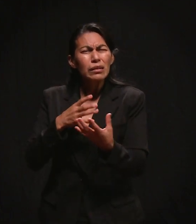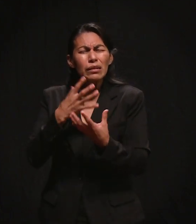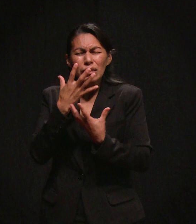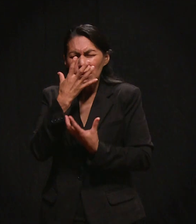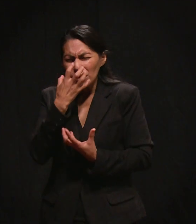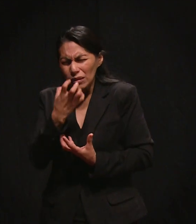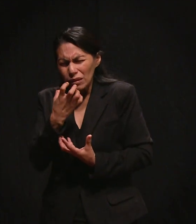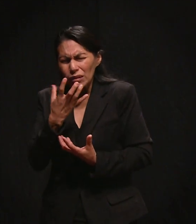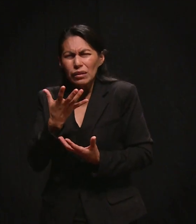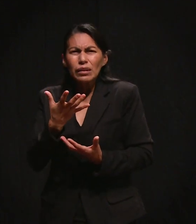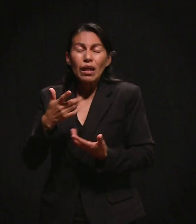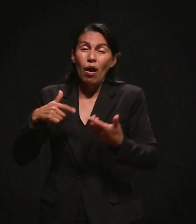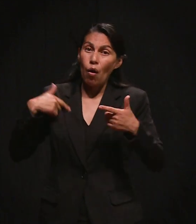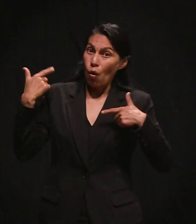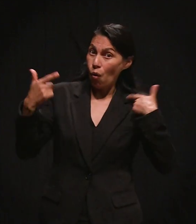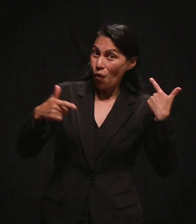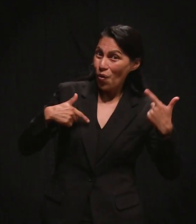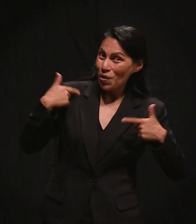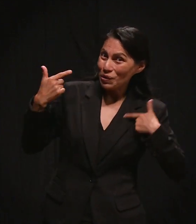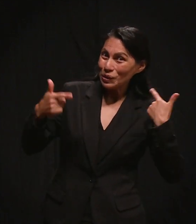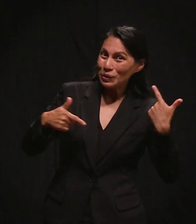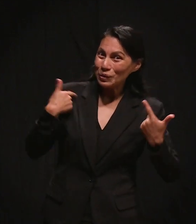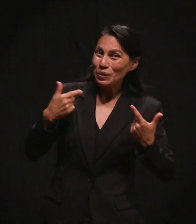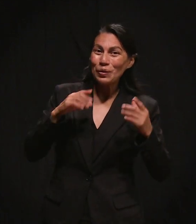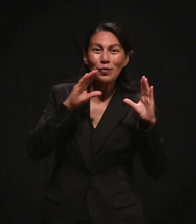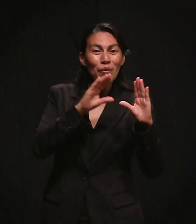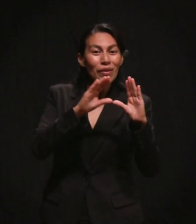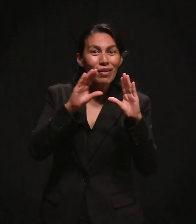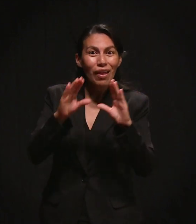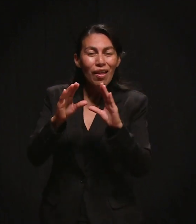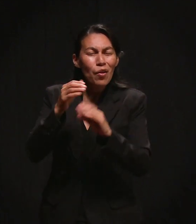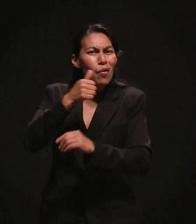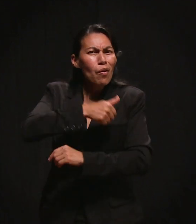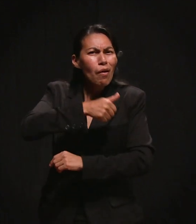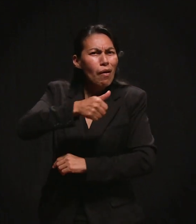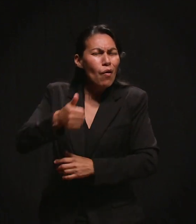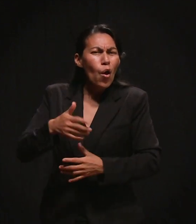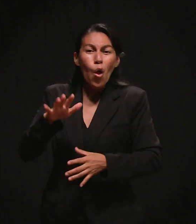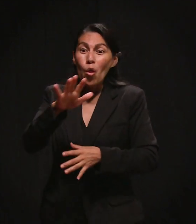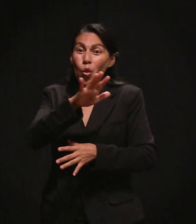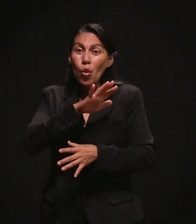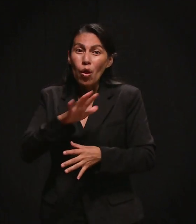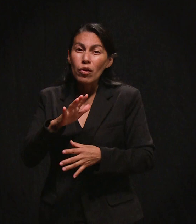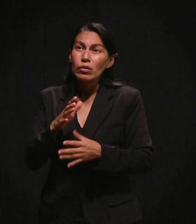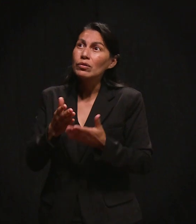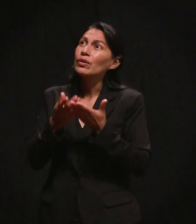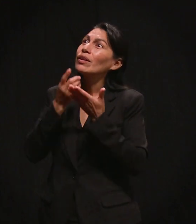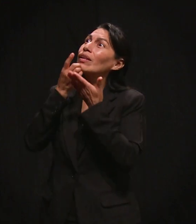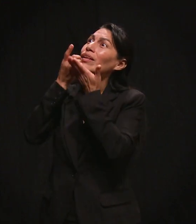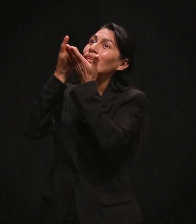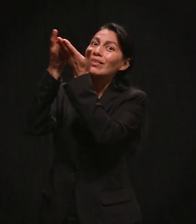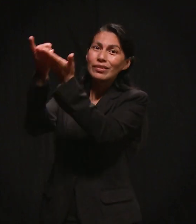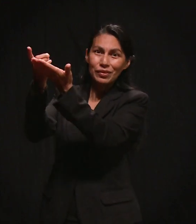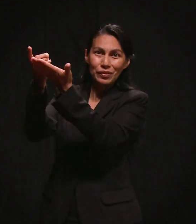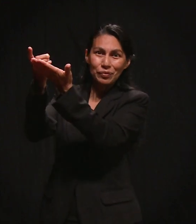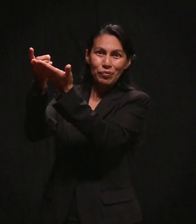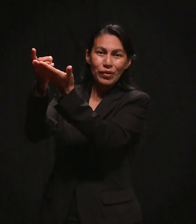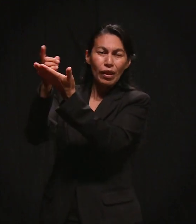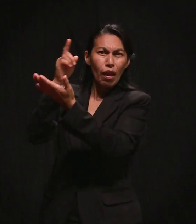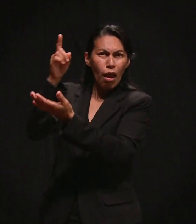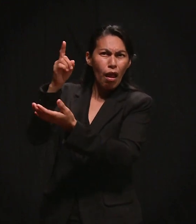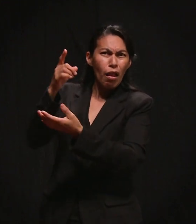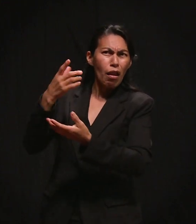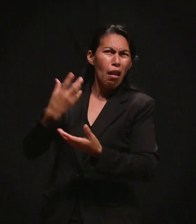cuidados y temores. No podéis agobiarle ni cansarle. El que tiene contados los cabellos de